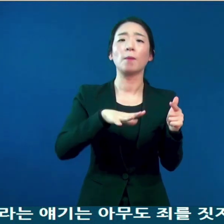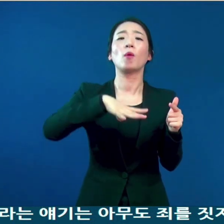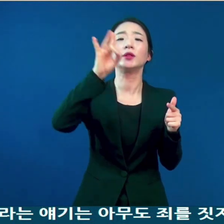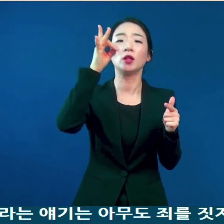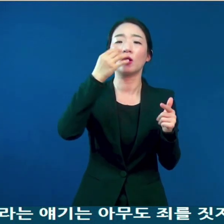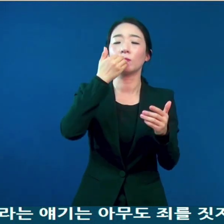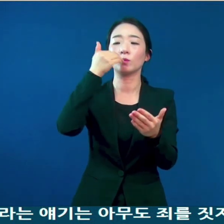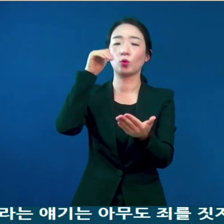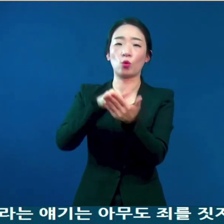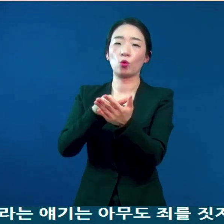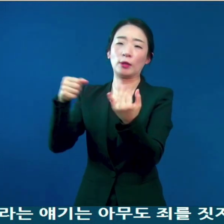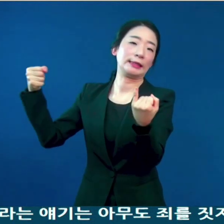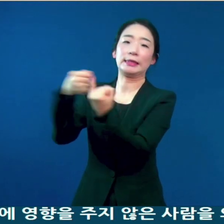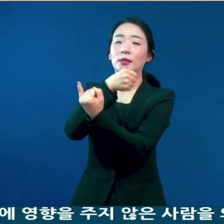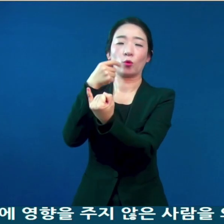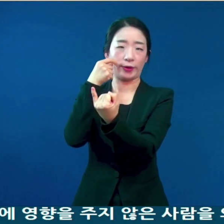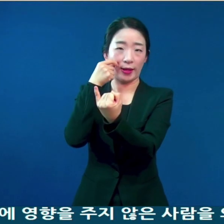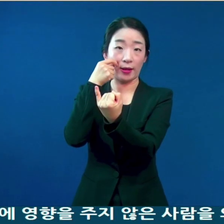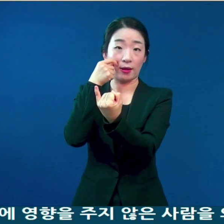없습니다.